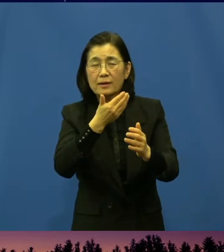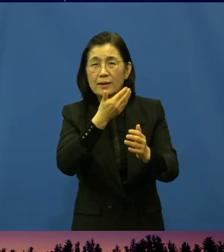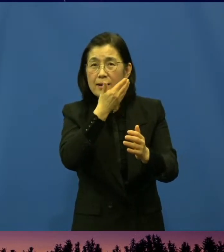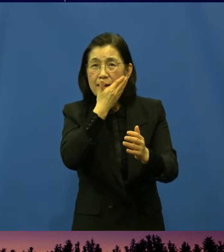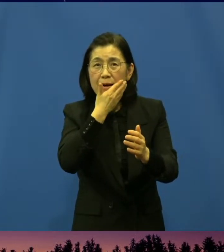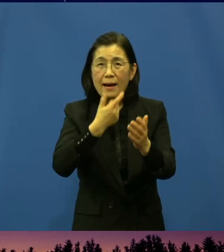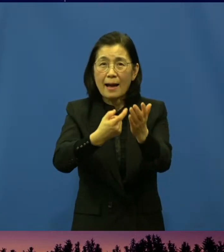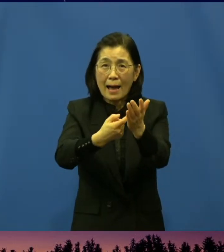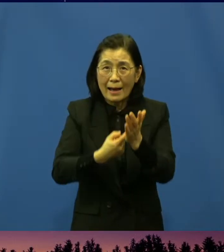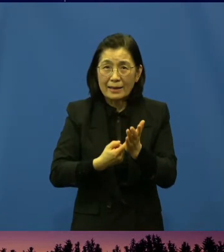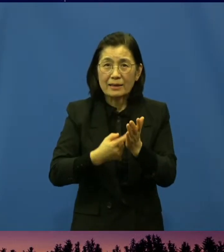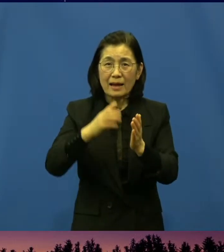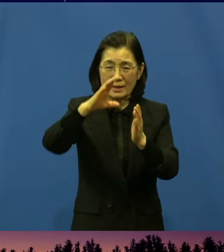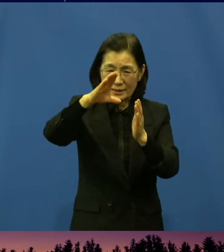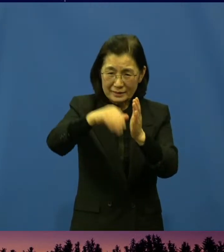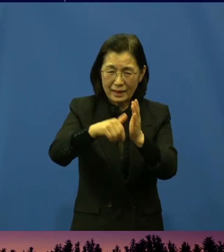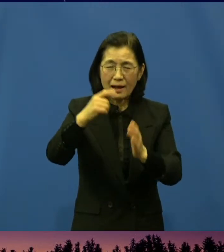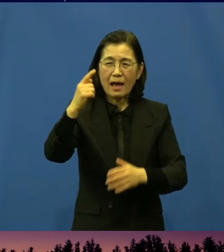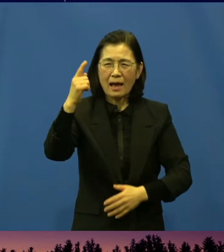때가 악하니라.